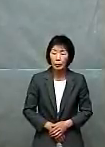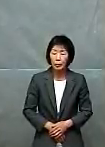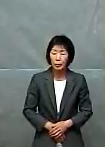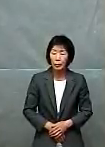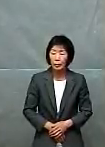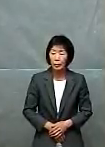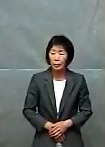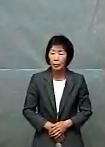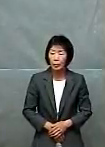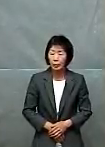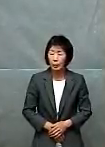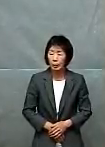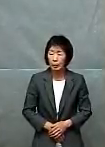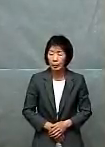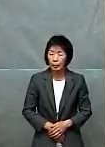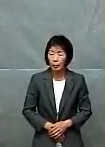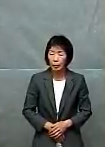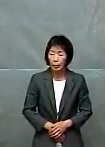NHK さん。